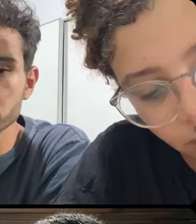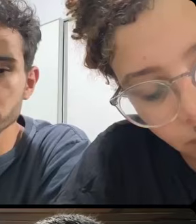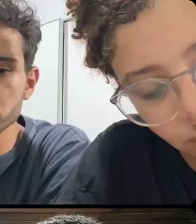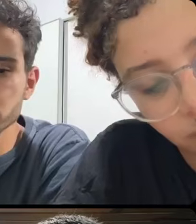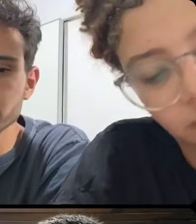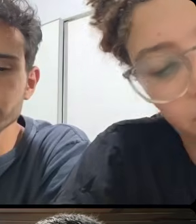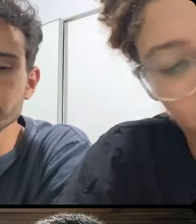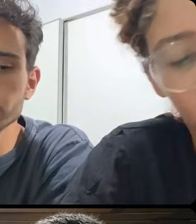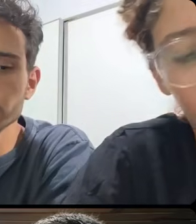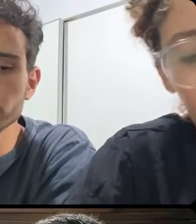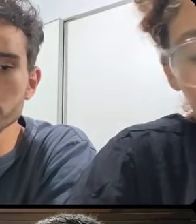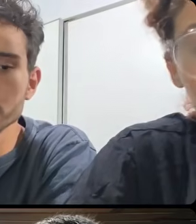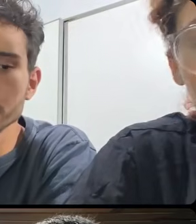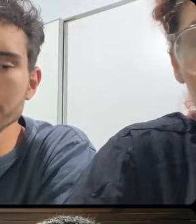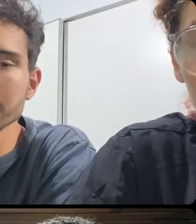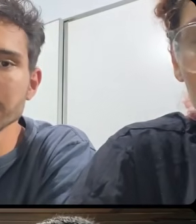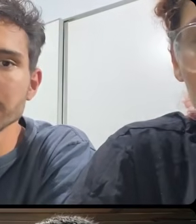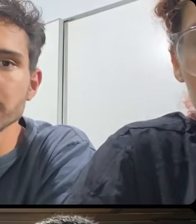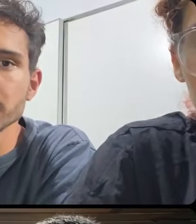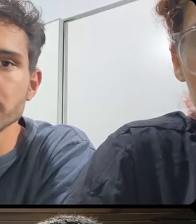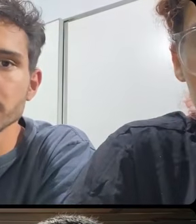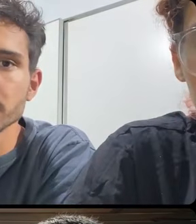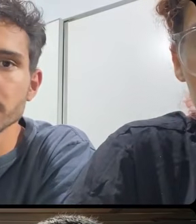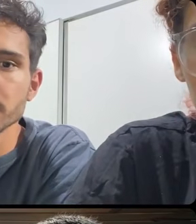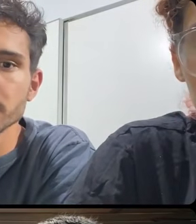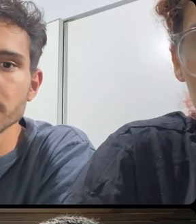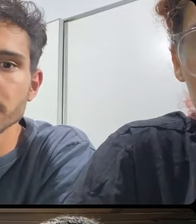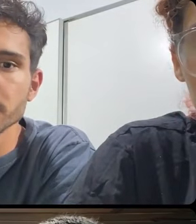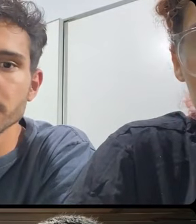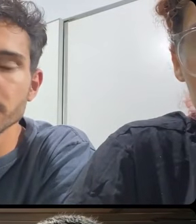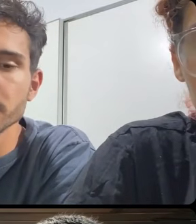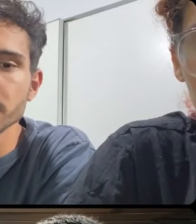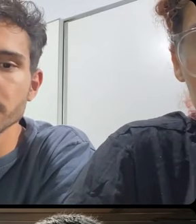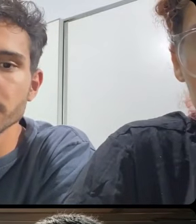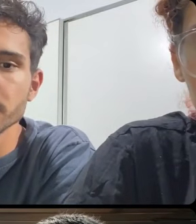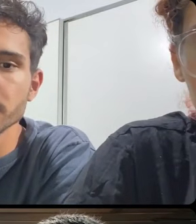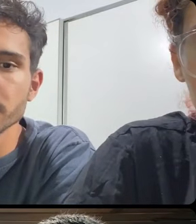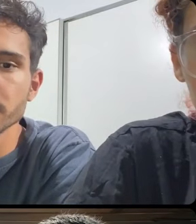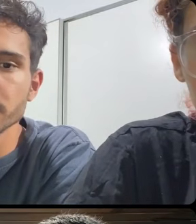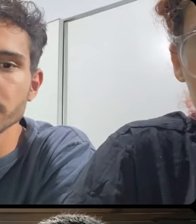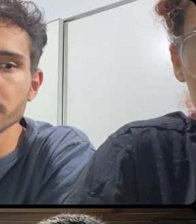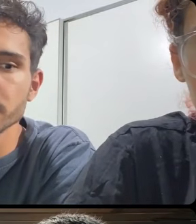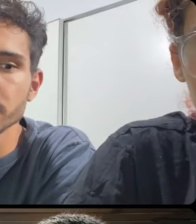Senhor. Então, é uma maravilha, entendeu? Vamos ver só mais uma pergunta